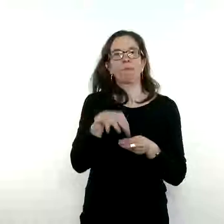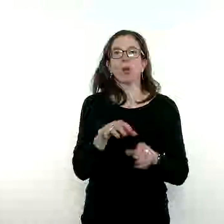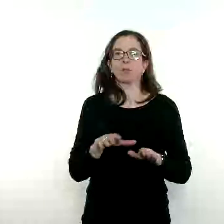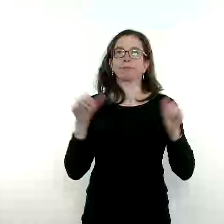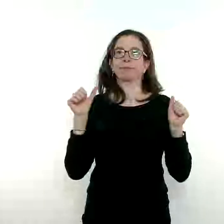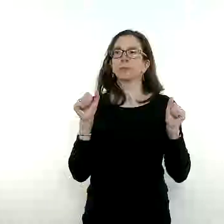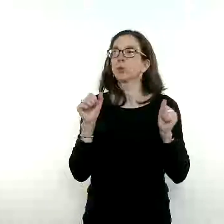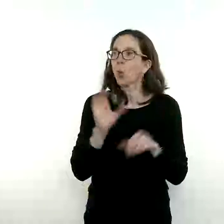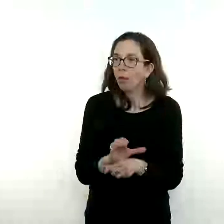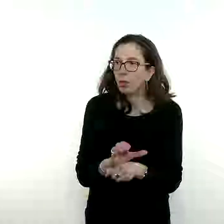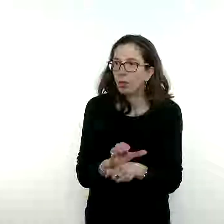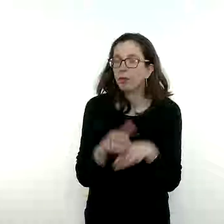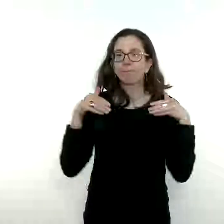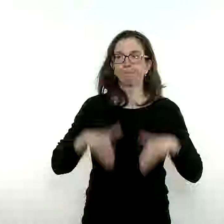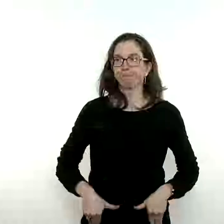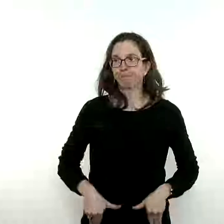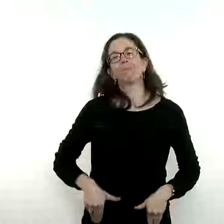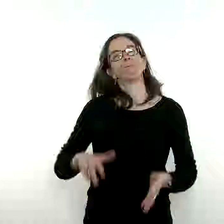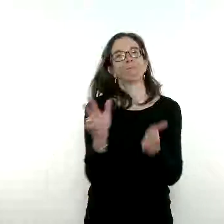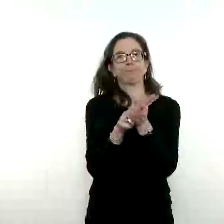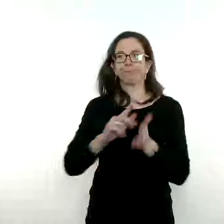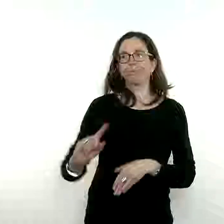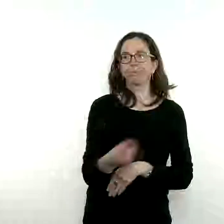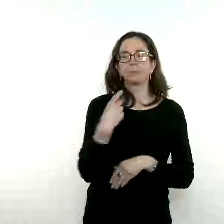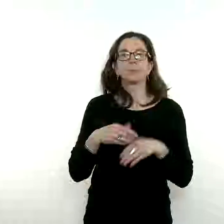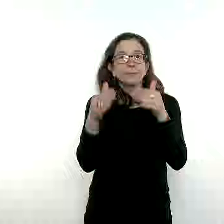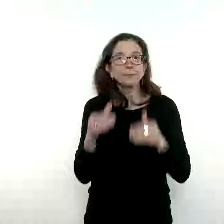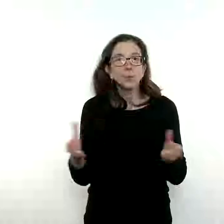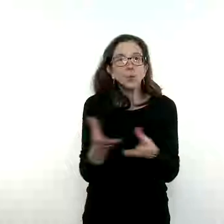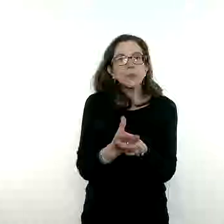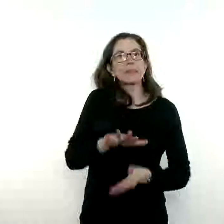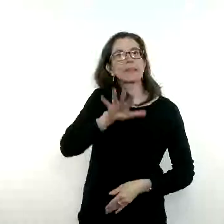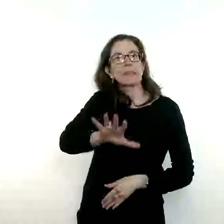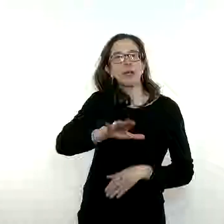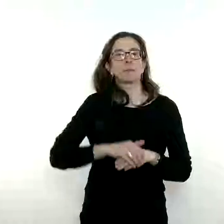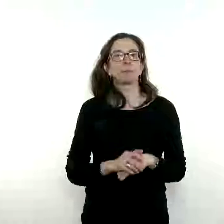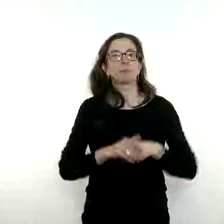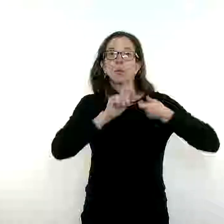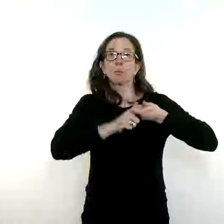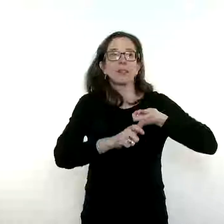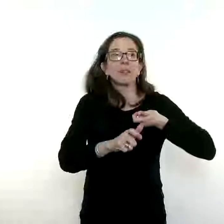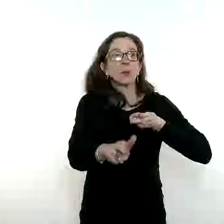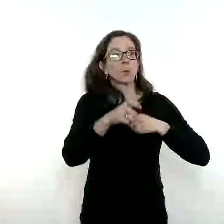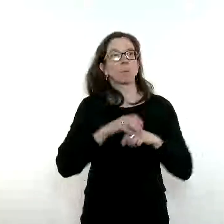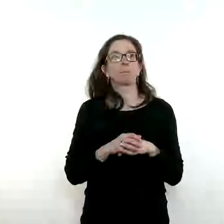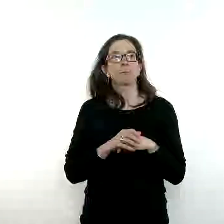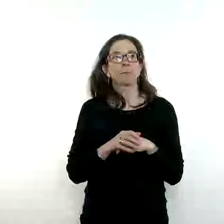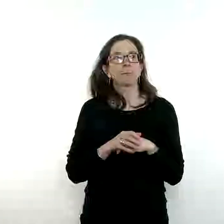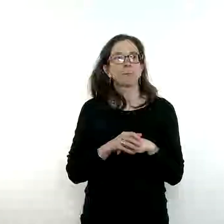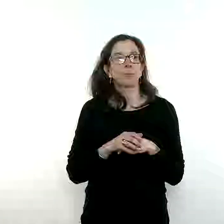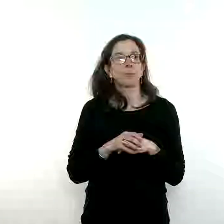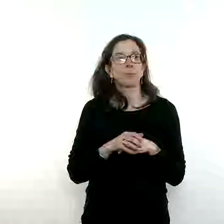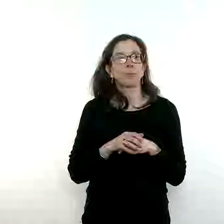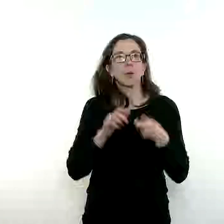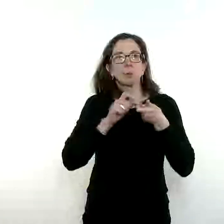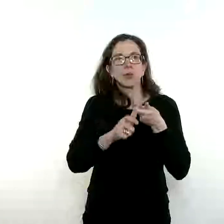Abstention. Adopté à l'unanimité. Affaire 5. Il s'agit de la procédure de biens vacants sans maître. C'est une vieille histoire